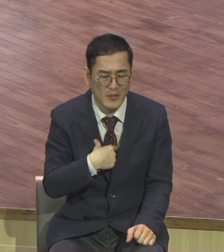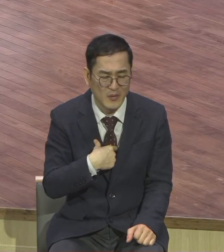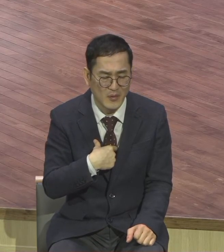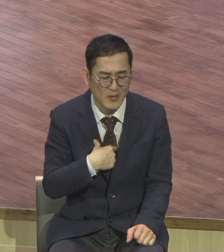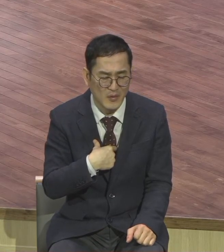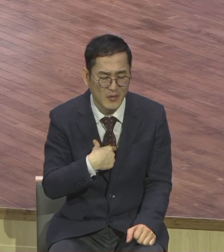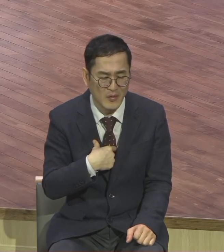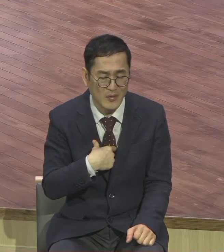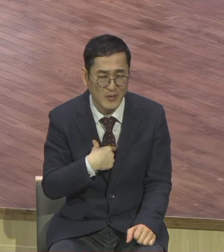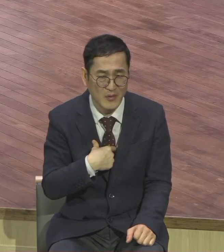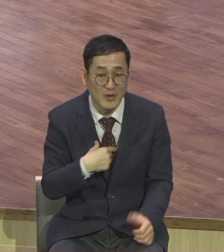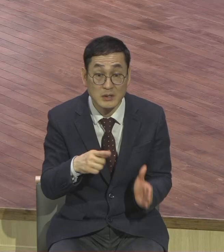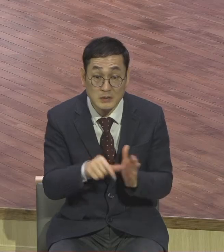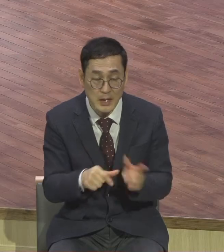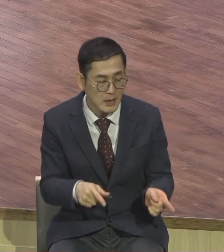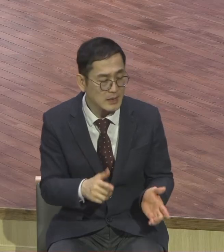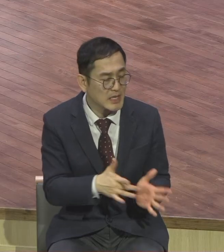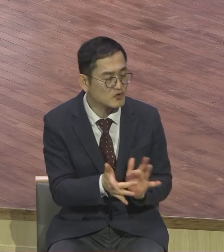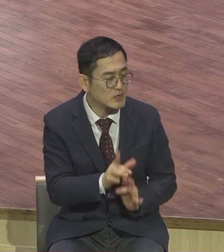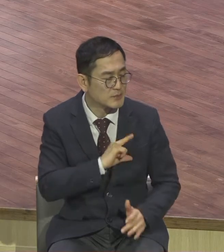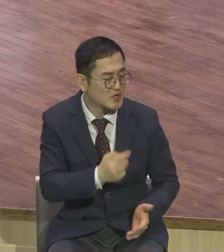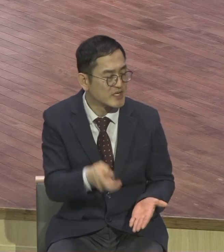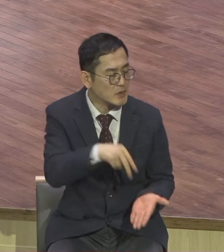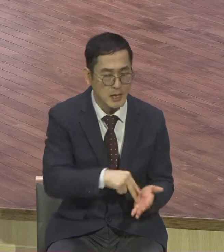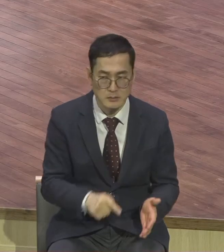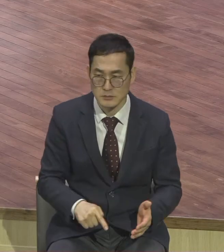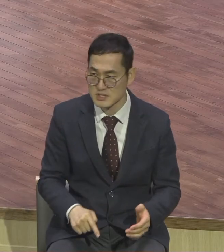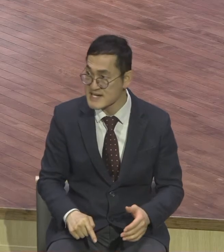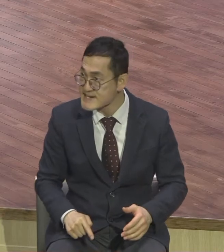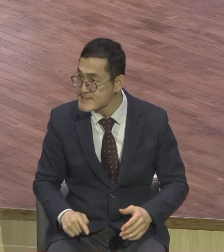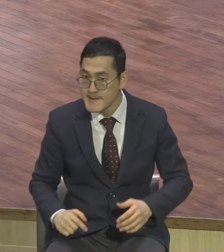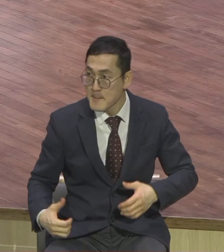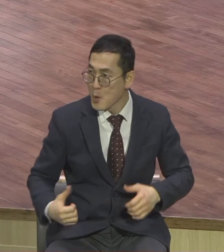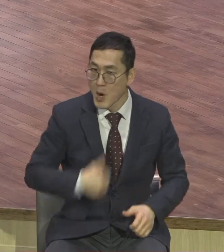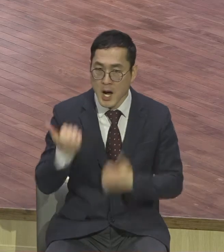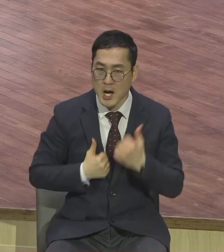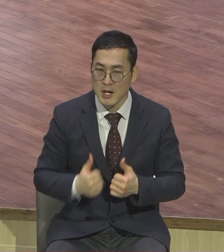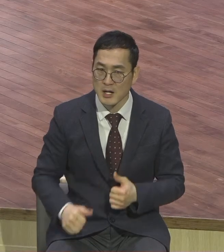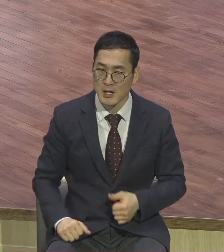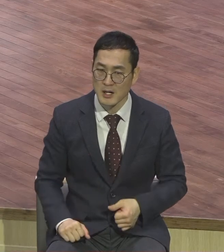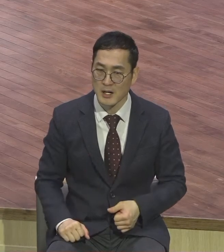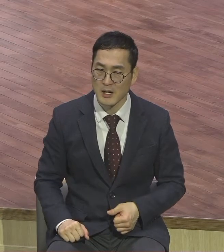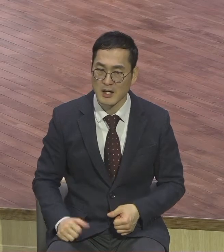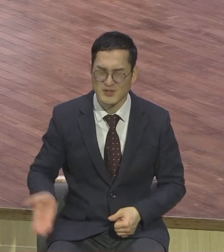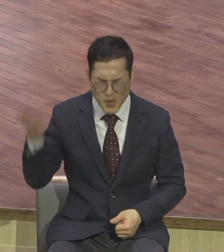이러네 내 뒤에 들어 때리려고 뒤에 들어 제일 싫은 소리 한다고